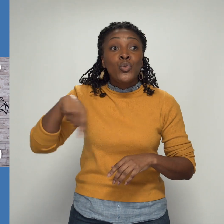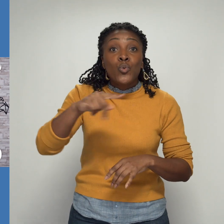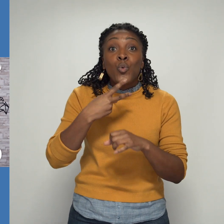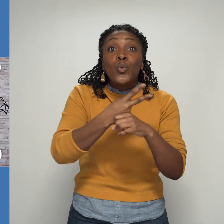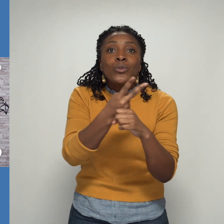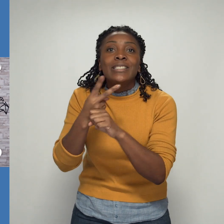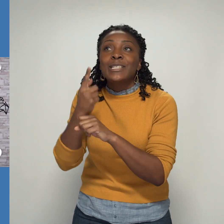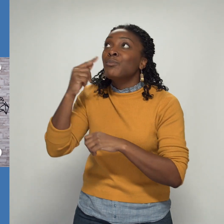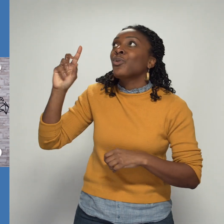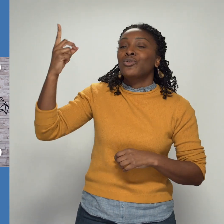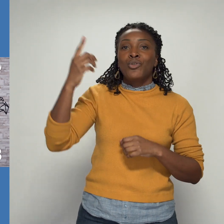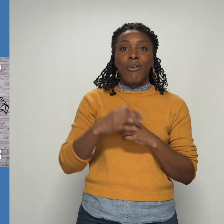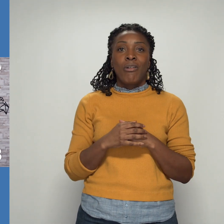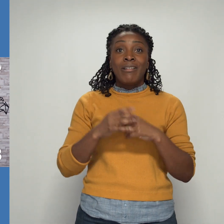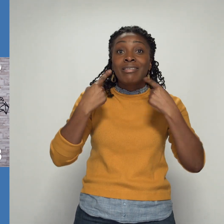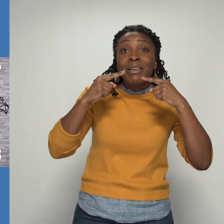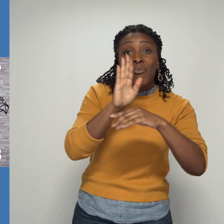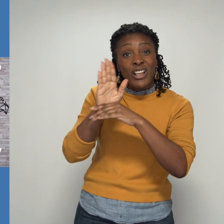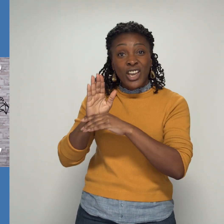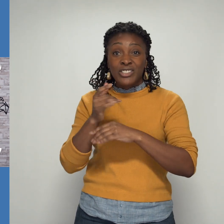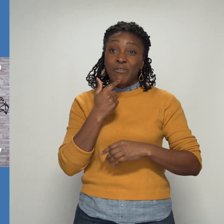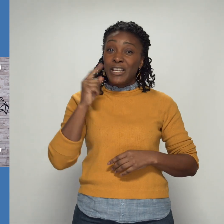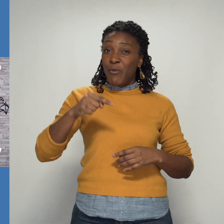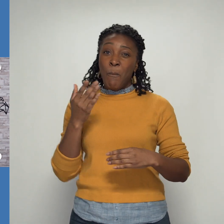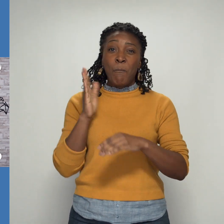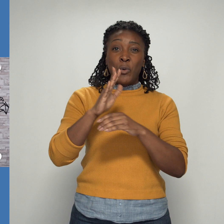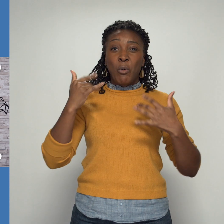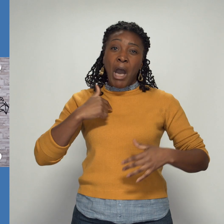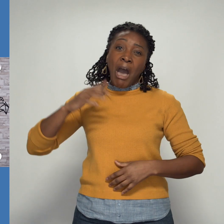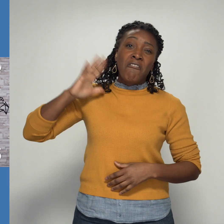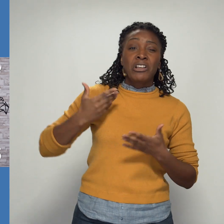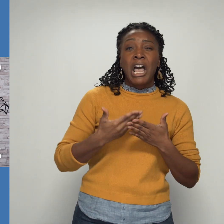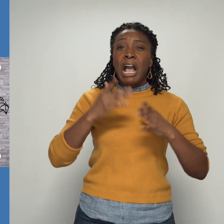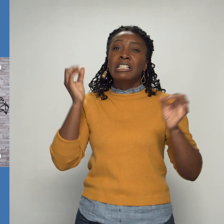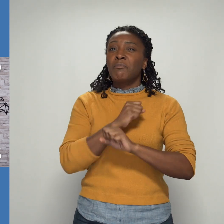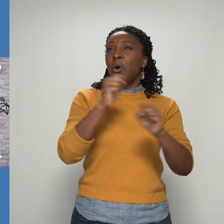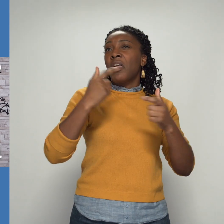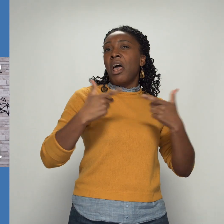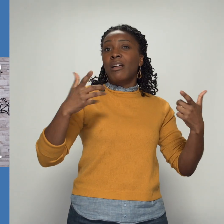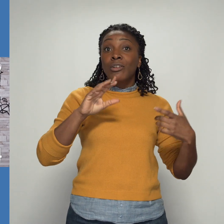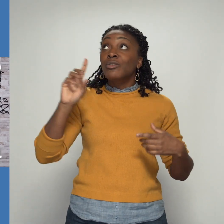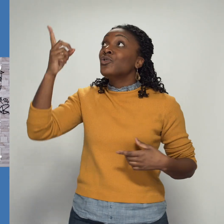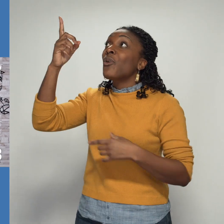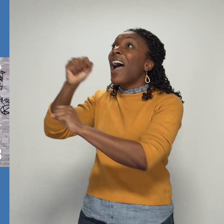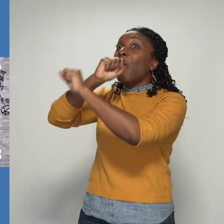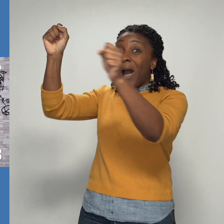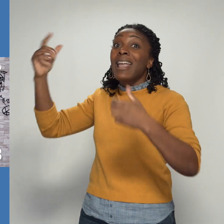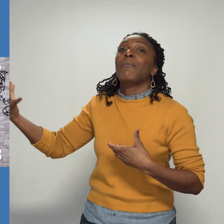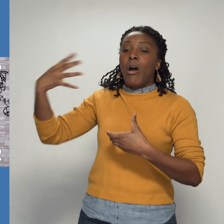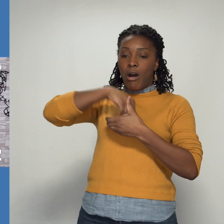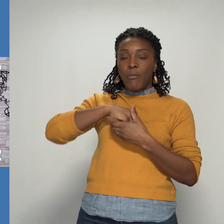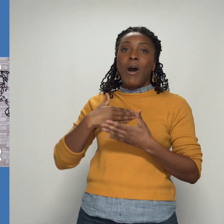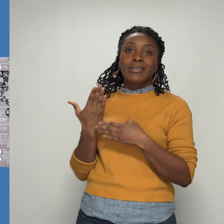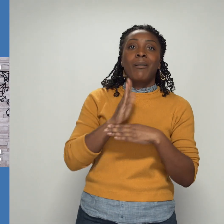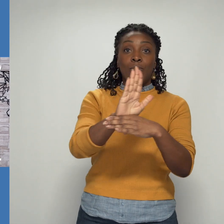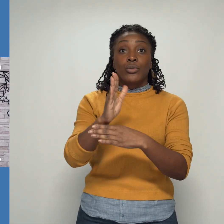Le fait de témoigner ne repose pas sur le fait que nous sommes un être exceptionnel que Dieu a changé, mais sur le Dieu exceptionnel qui vit en nous.